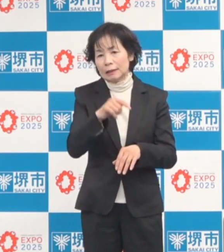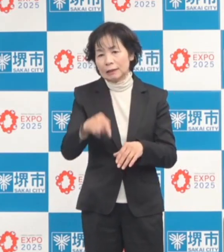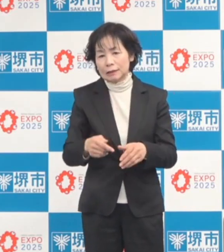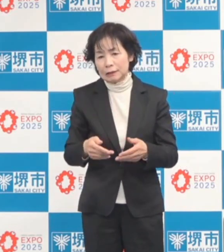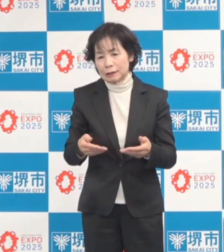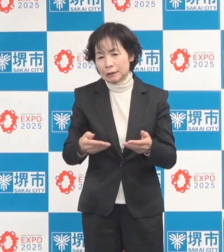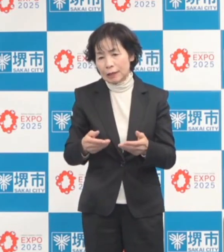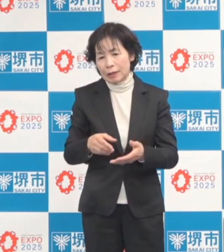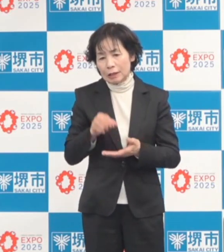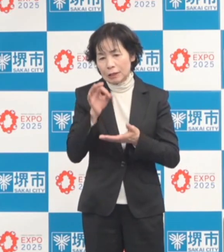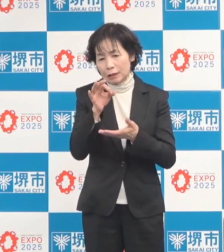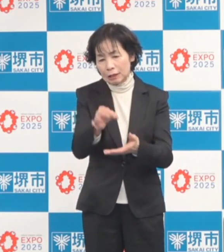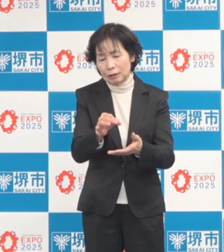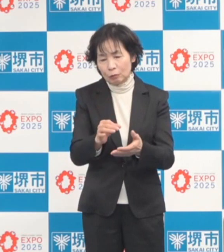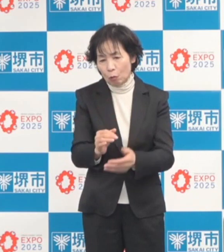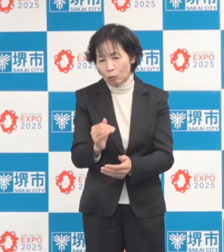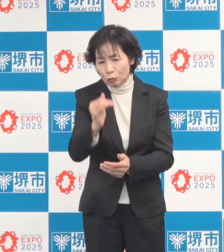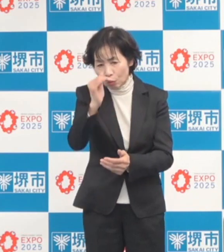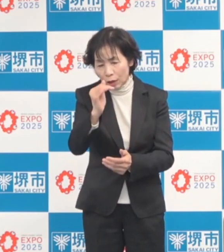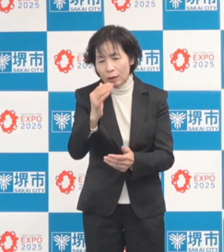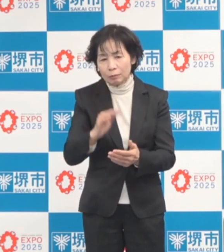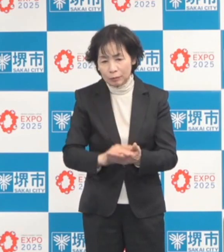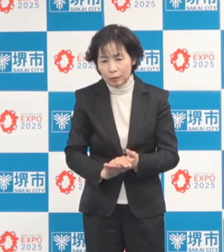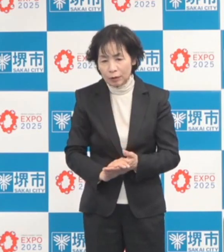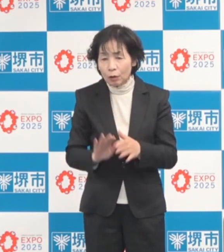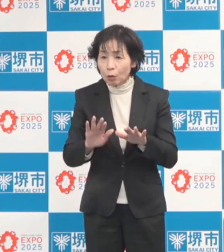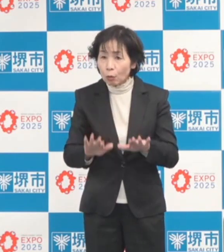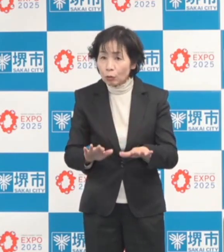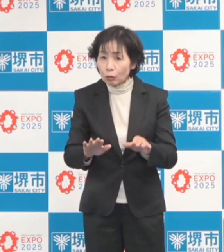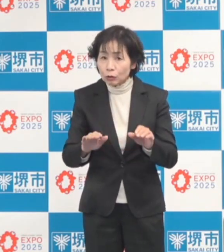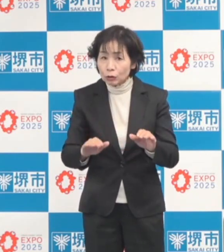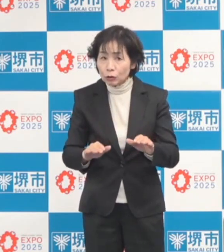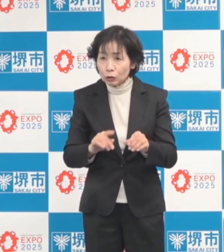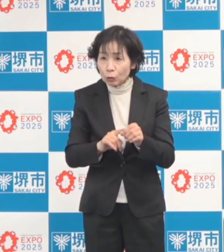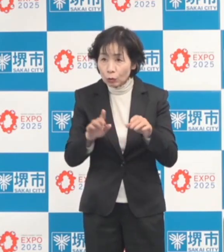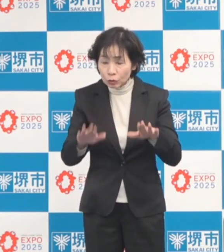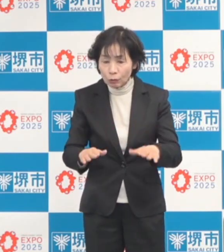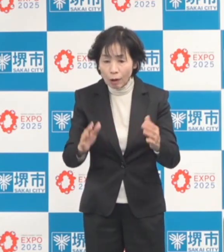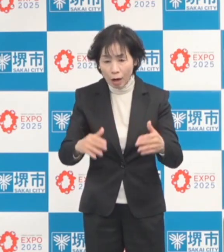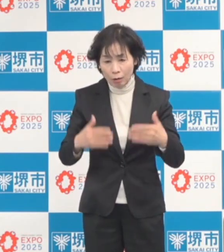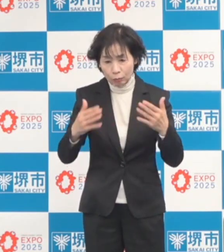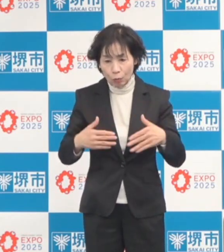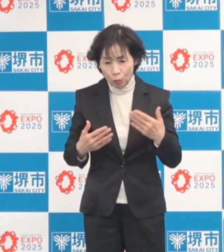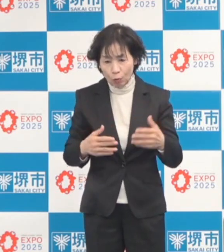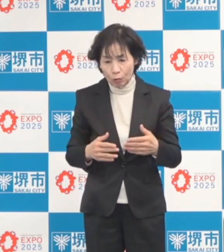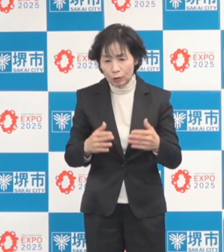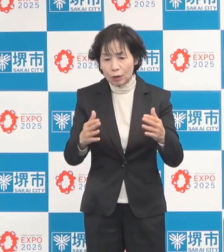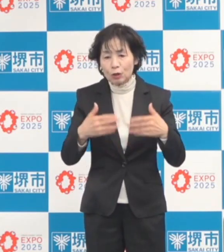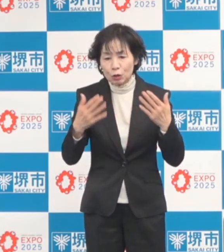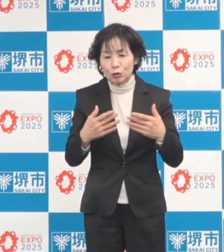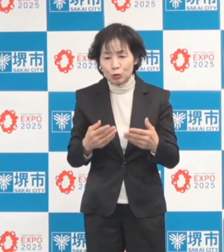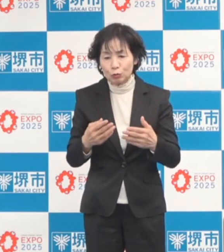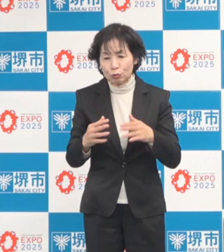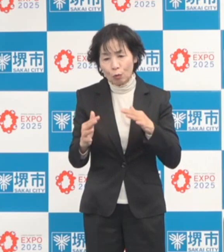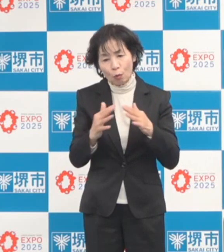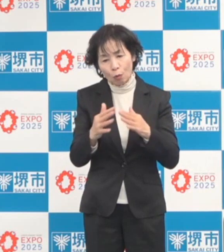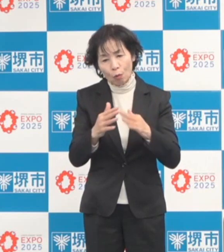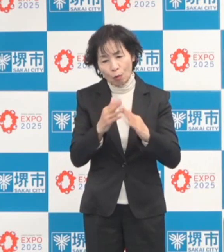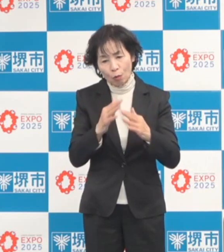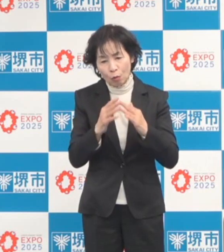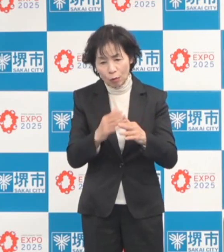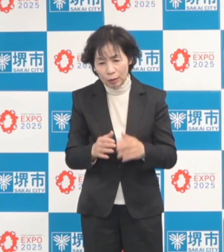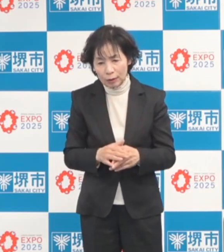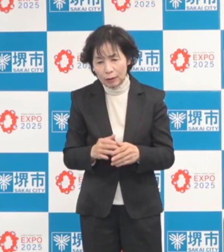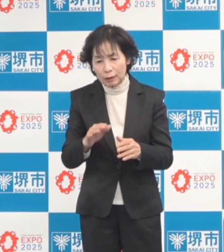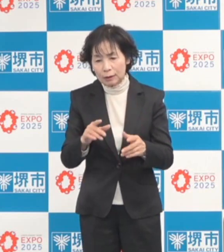か、この春の春闘次第ではまたその人件費がさらに民間